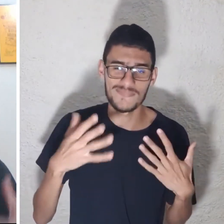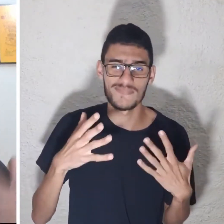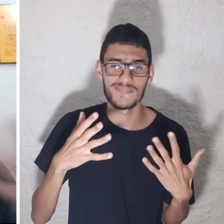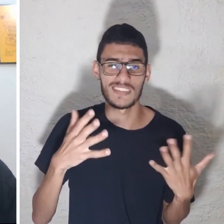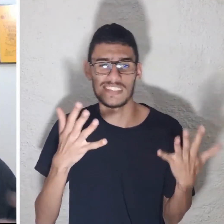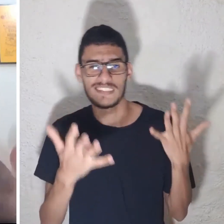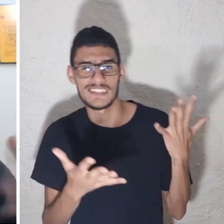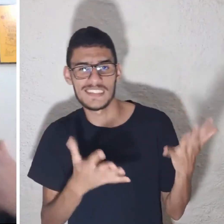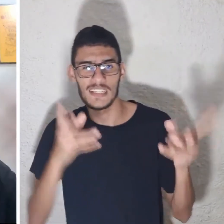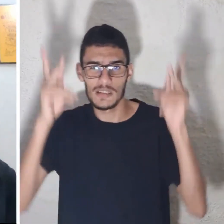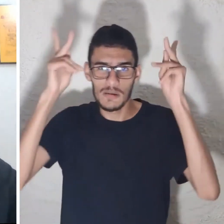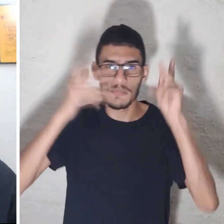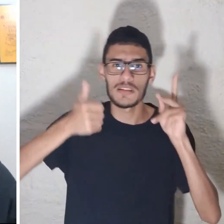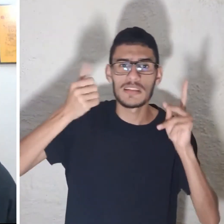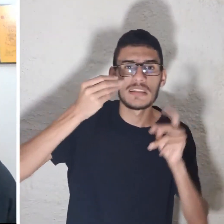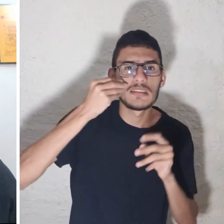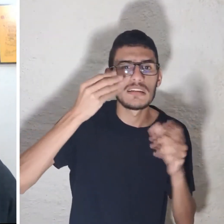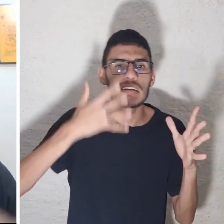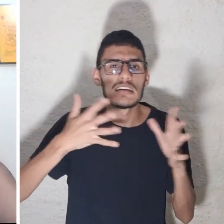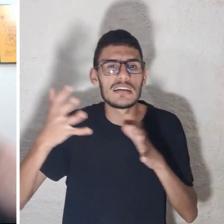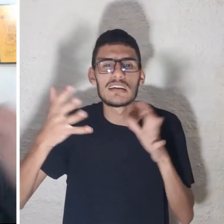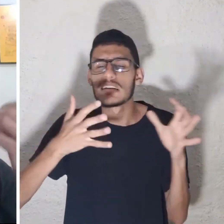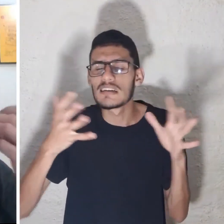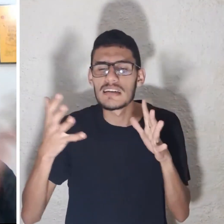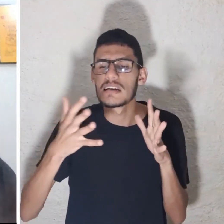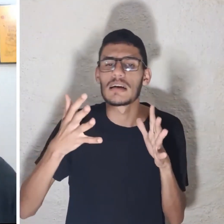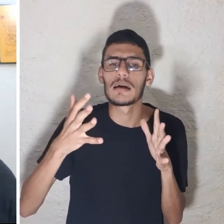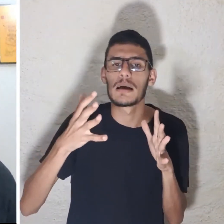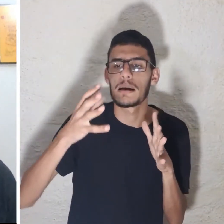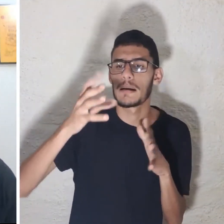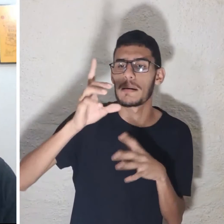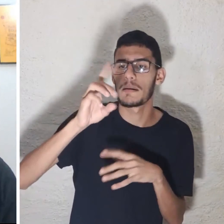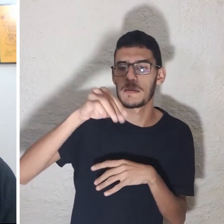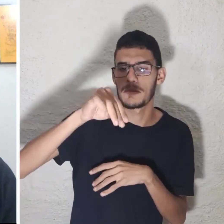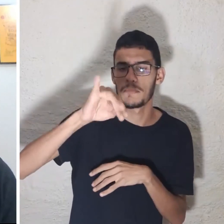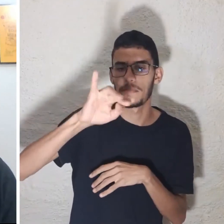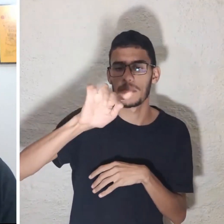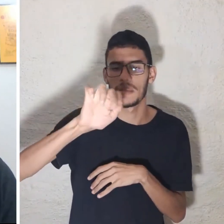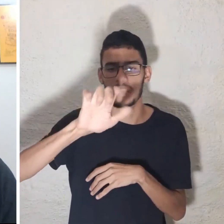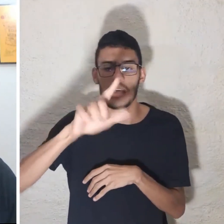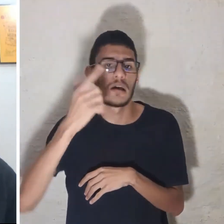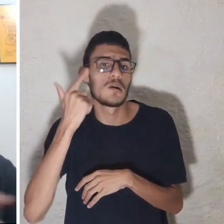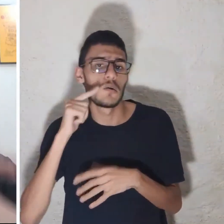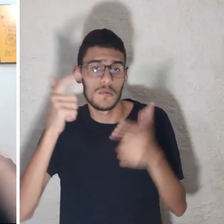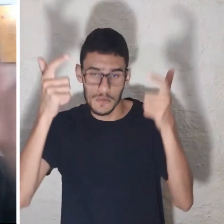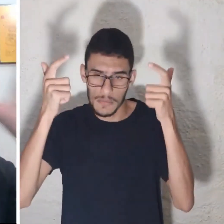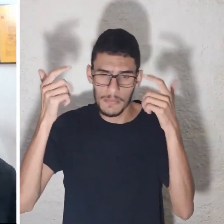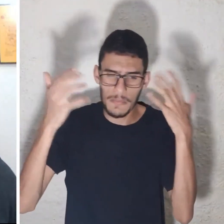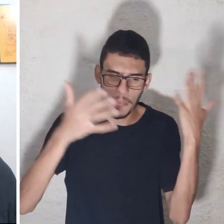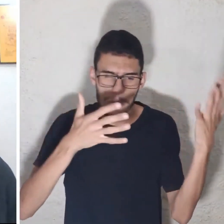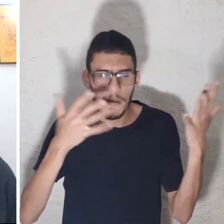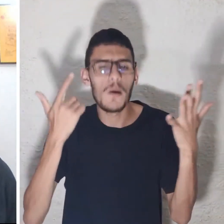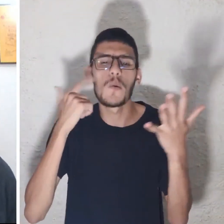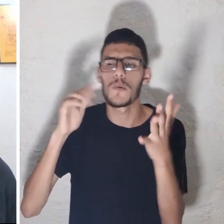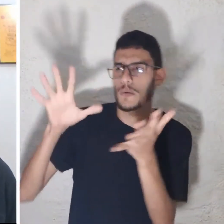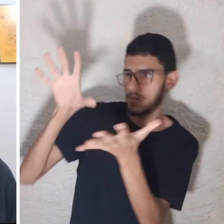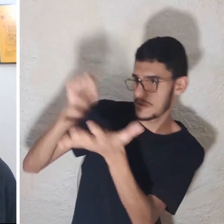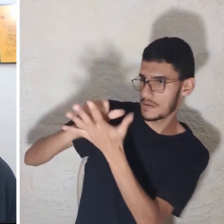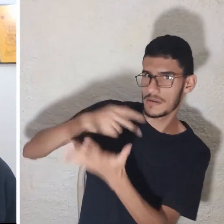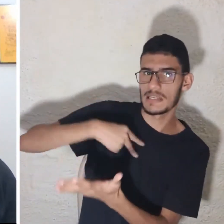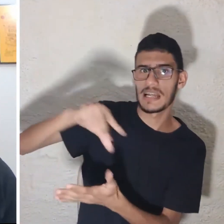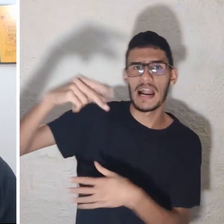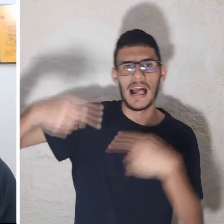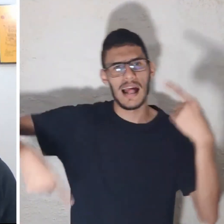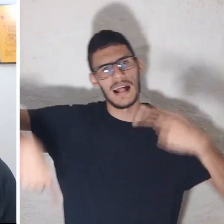teve que, né, fazer uma guerra contra o Dom Miguel para conseguir que a filha dele virasse a rainha de Portugal. Essa fofocada